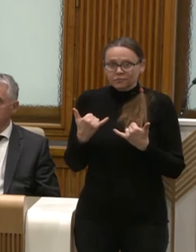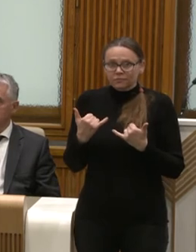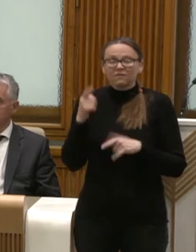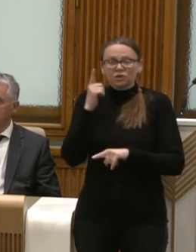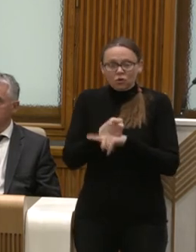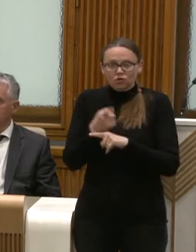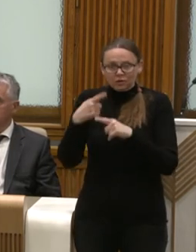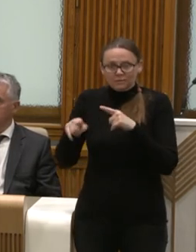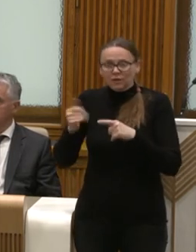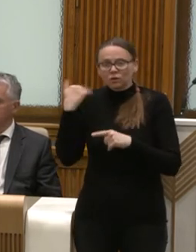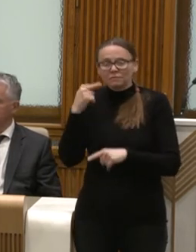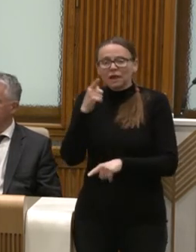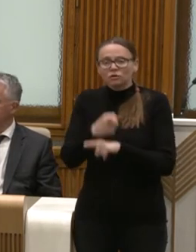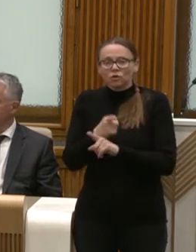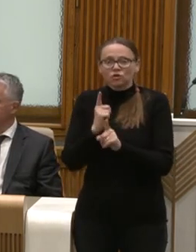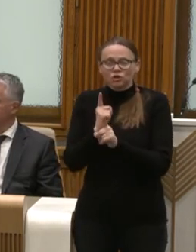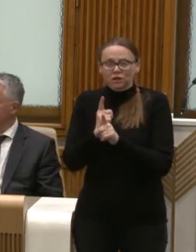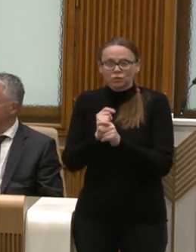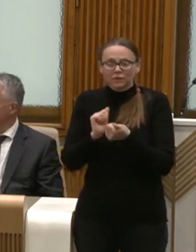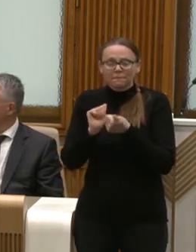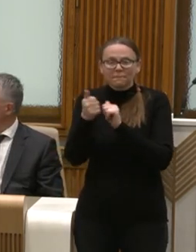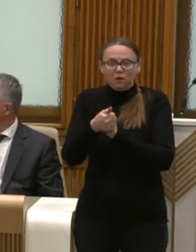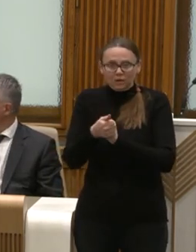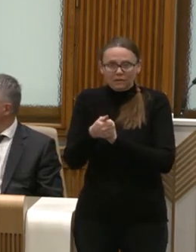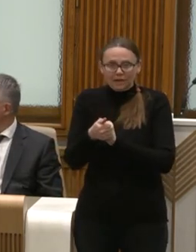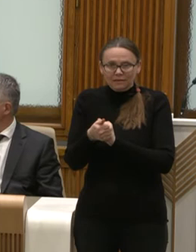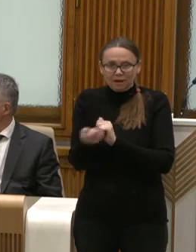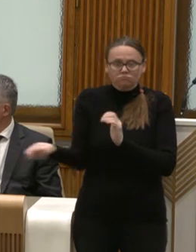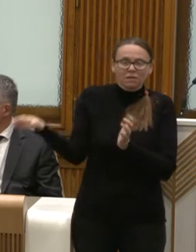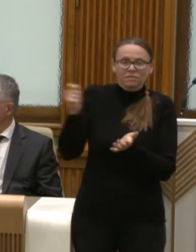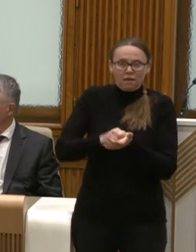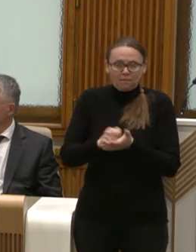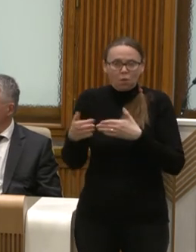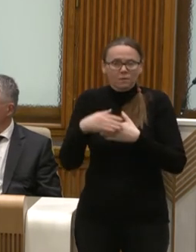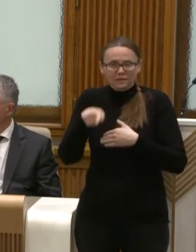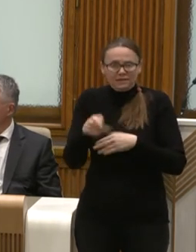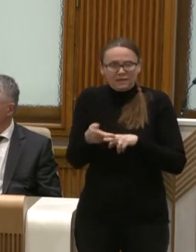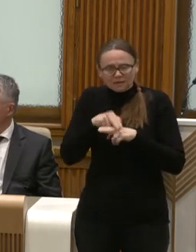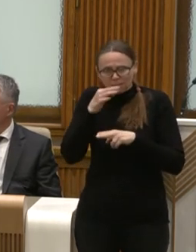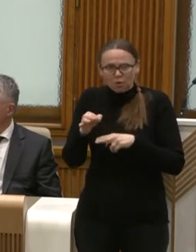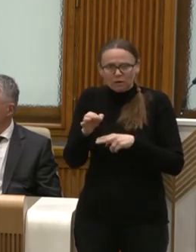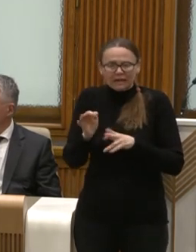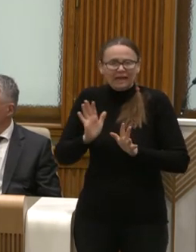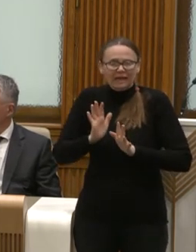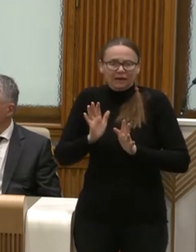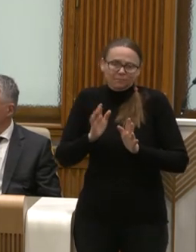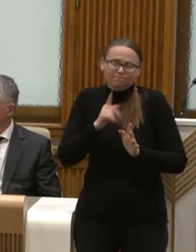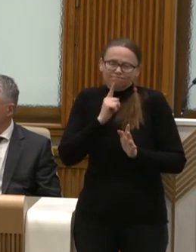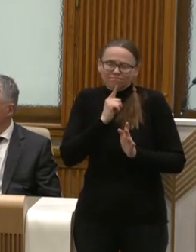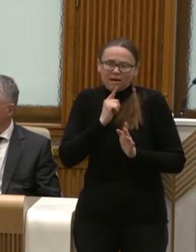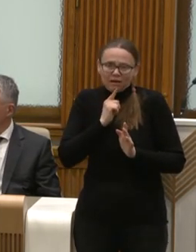bila določena tudi prioriteta nabav pri teh najbolj kritičnih artiklih, o tem verjetno kaj